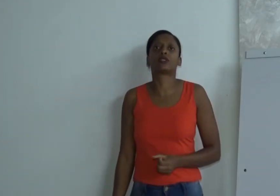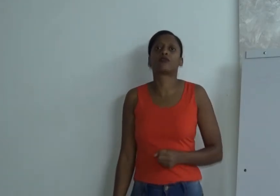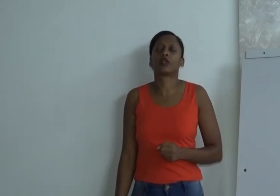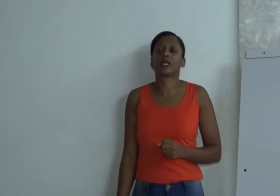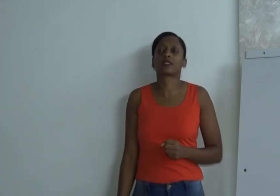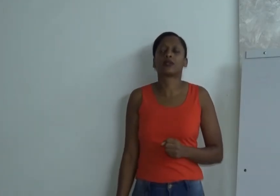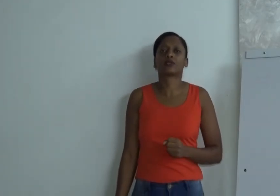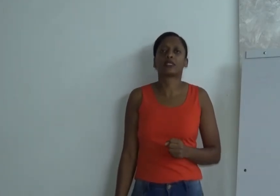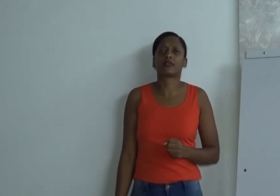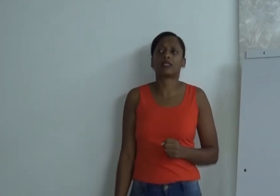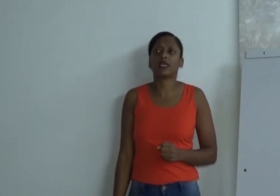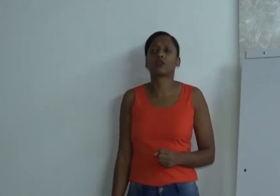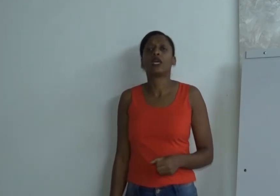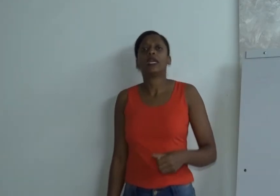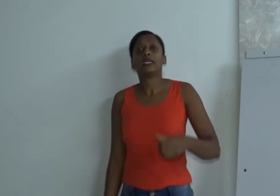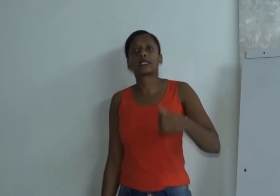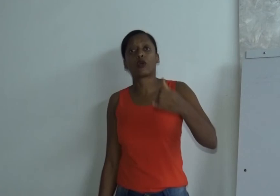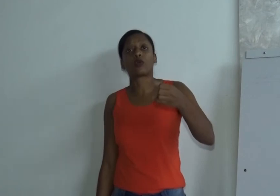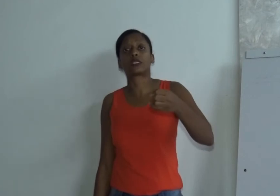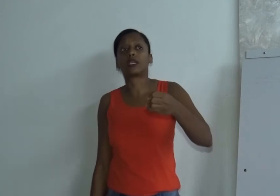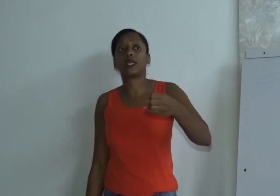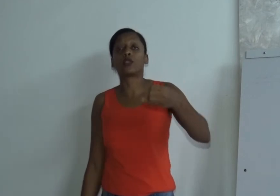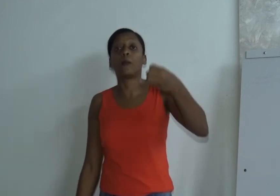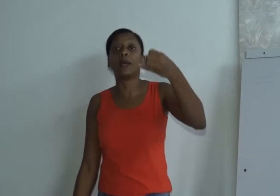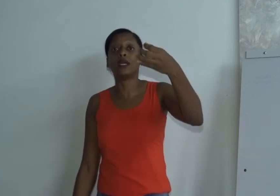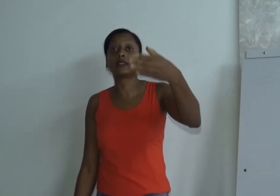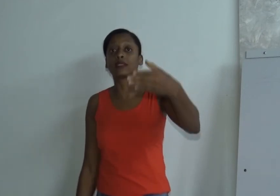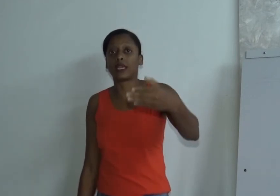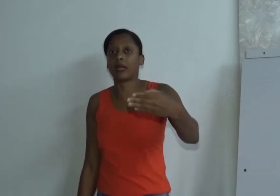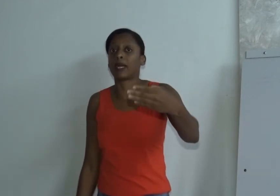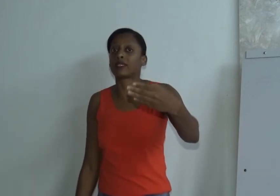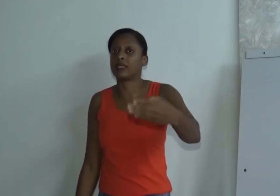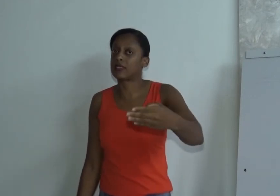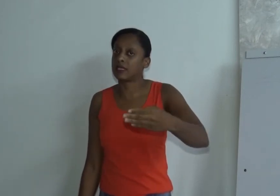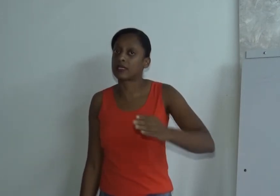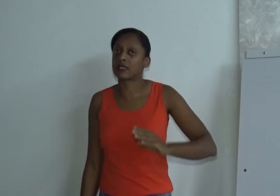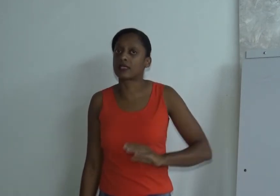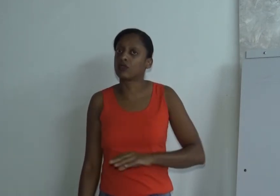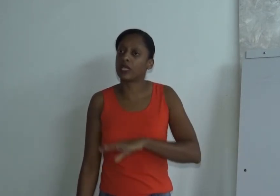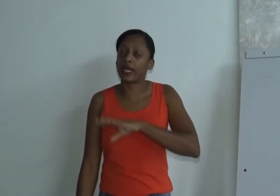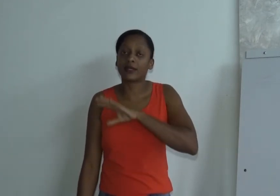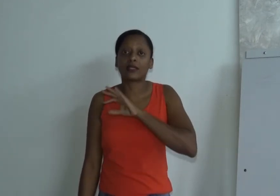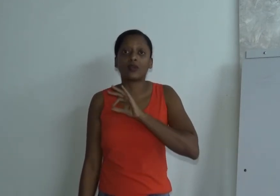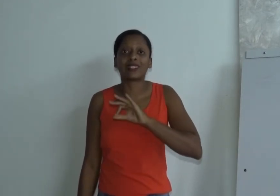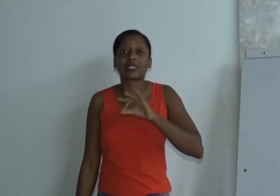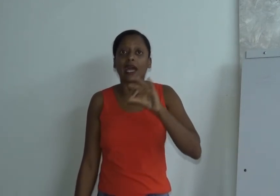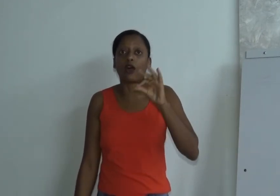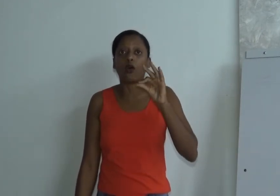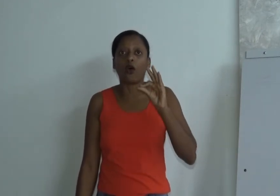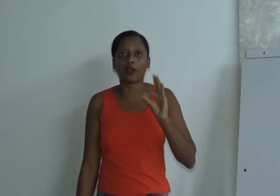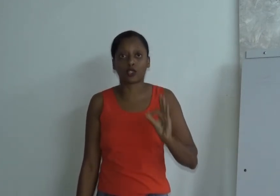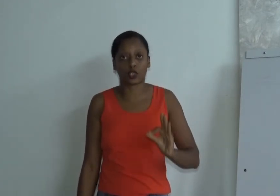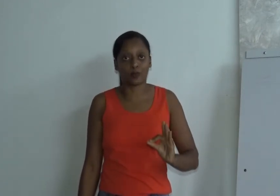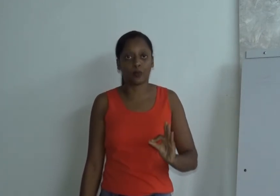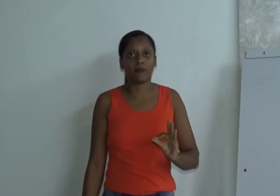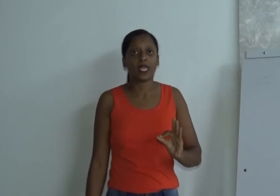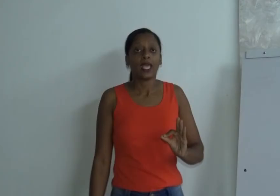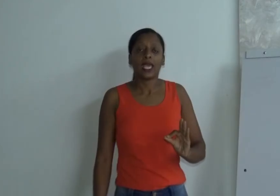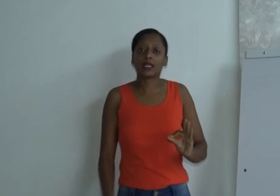da formação do tecido, estão conseguindo manter a matriz extracelular, então está ótimo. Ela